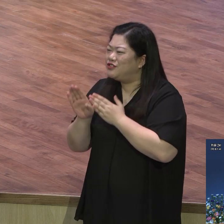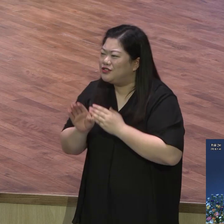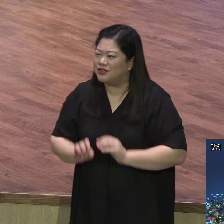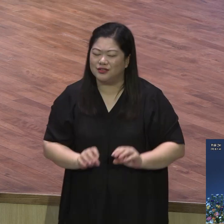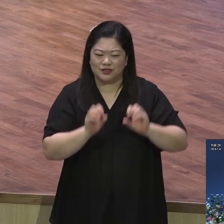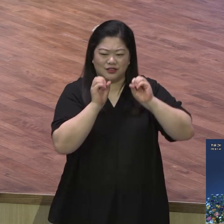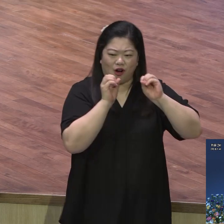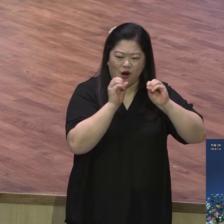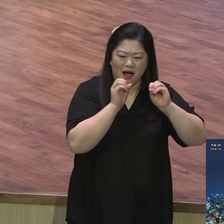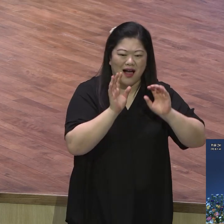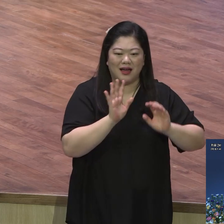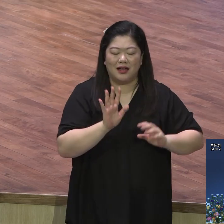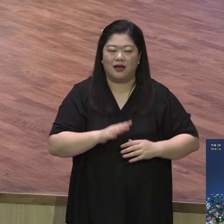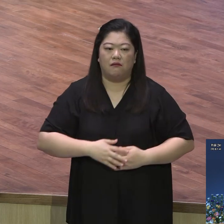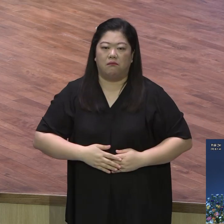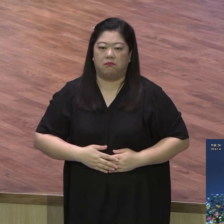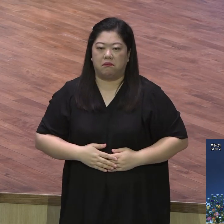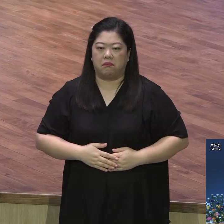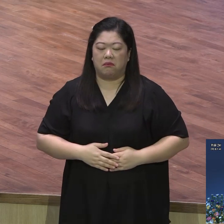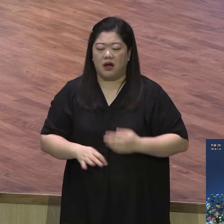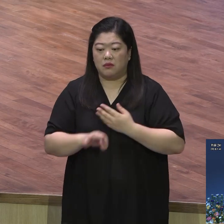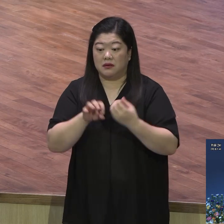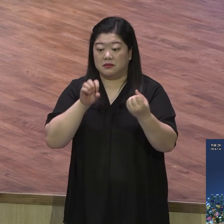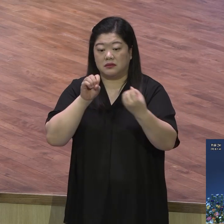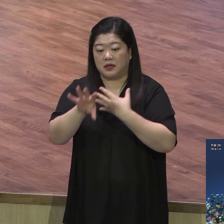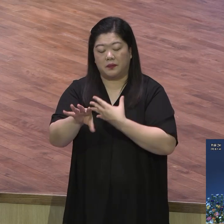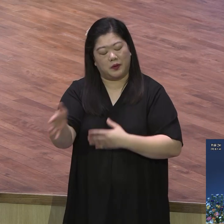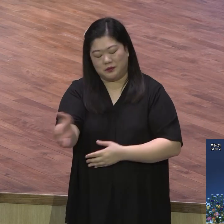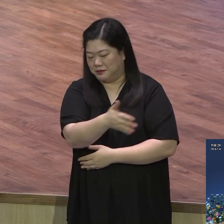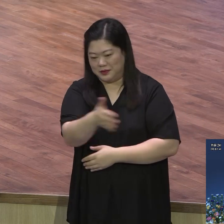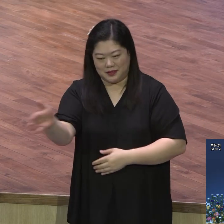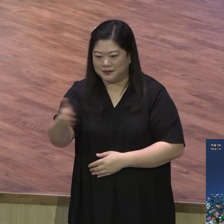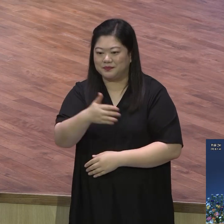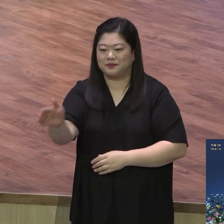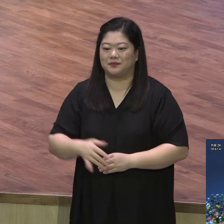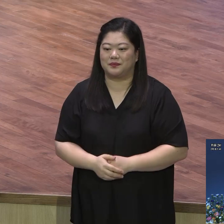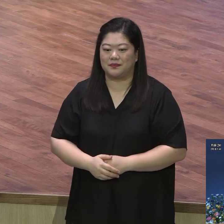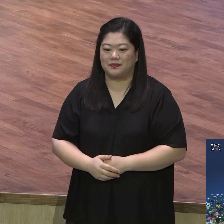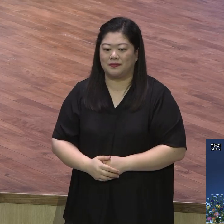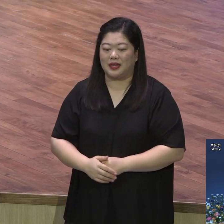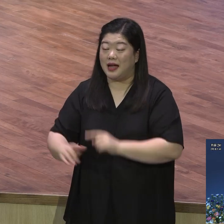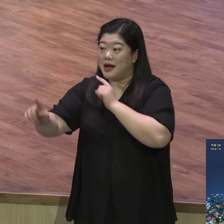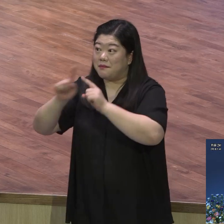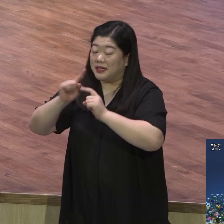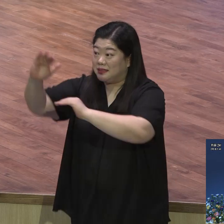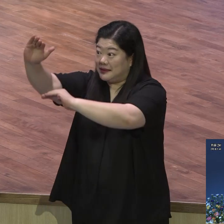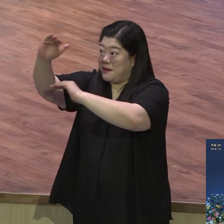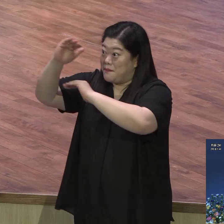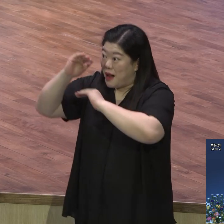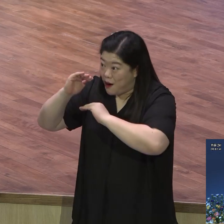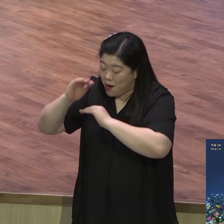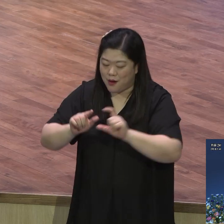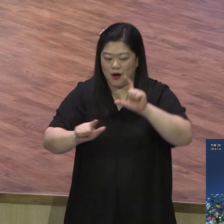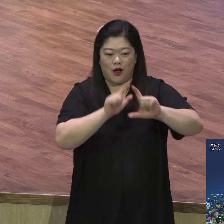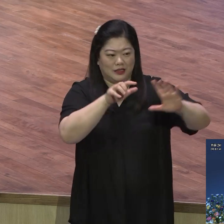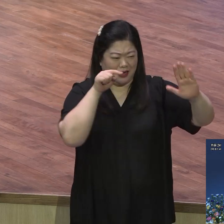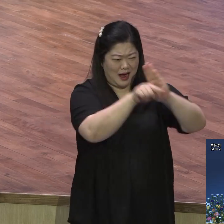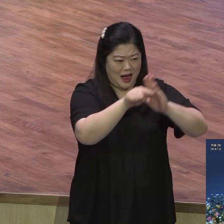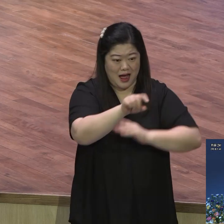또 놓치면 응답의 축복을 누릴 수 없습니다. 말씀은 응답이 아니에요. 말씀을 받고 현장 가야 응답이